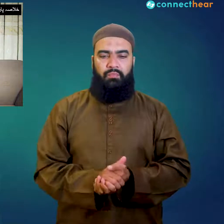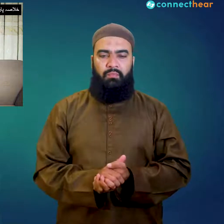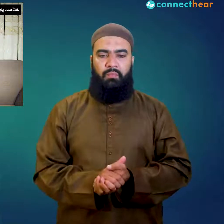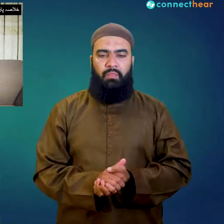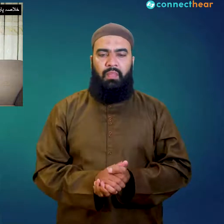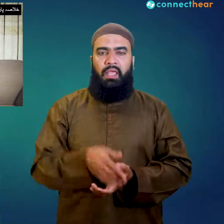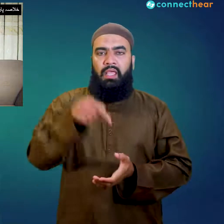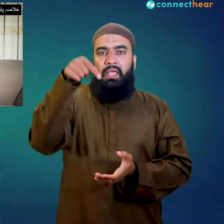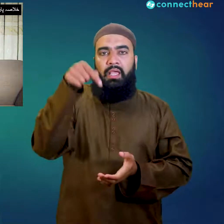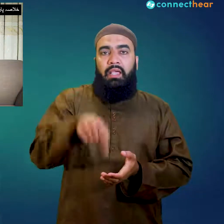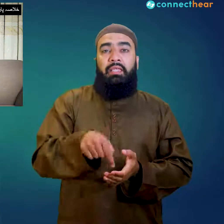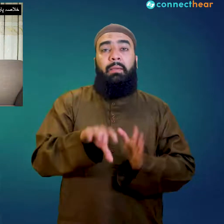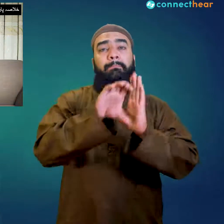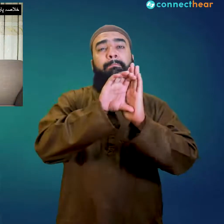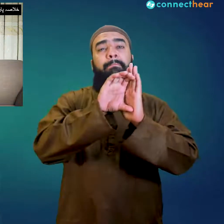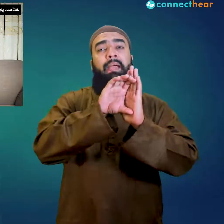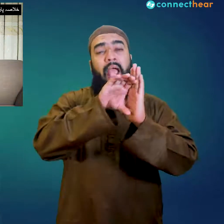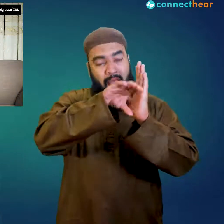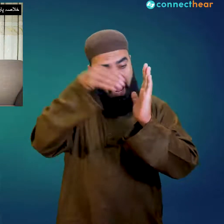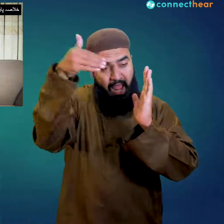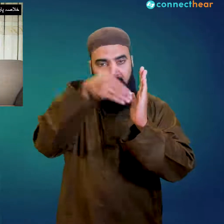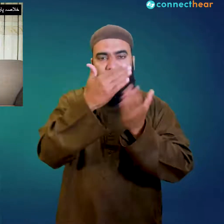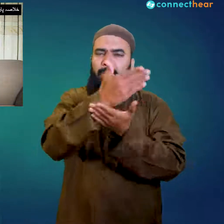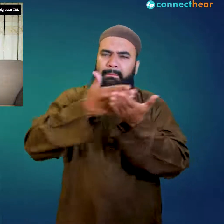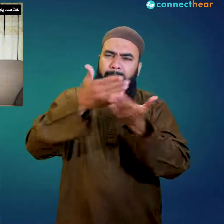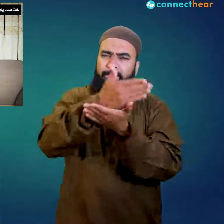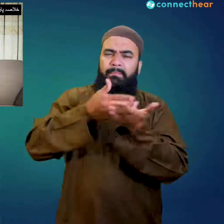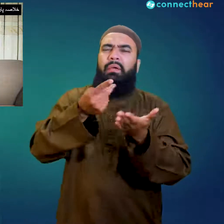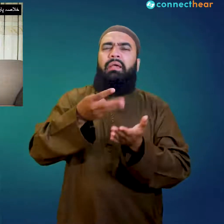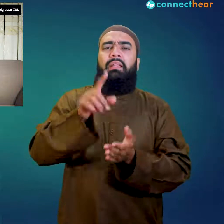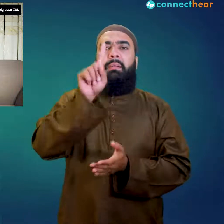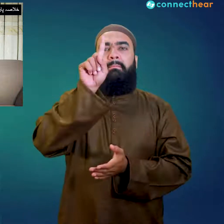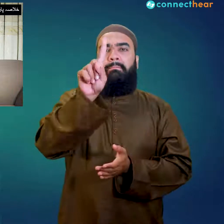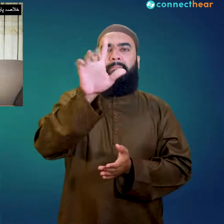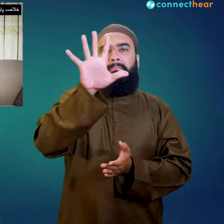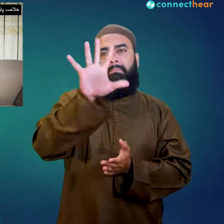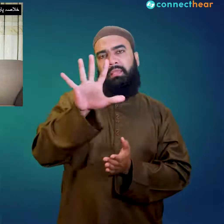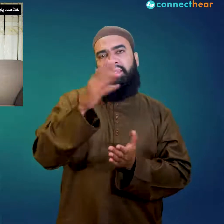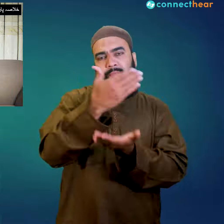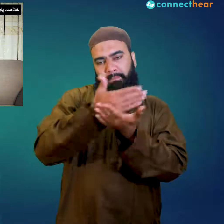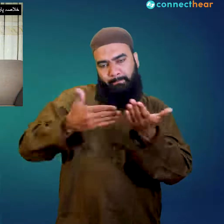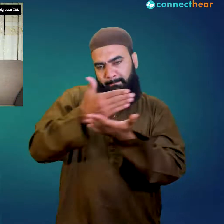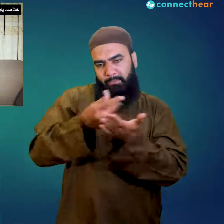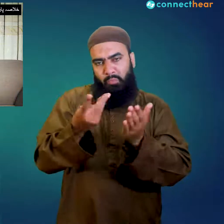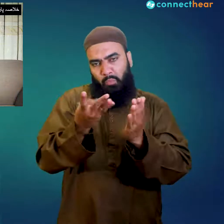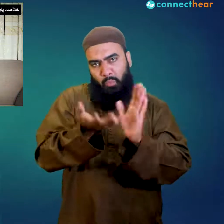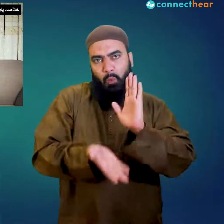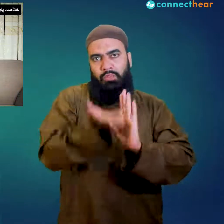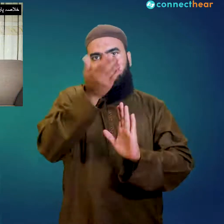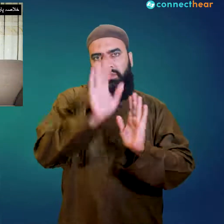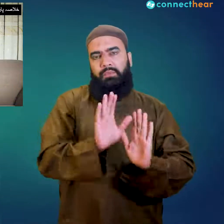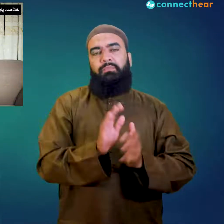کل 15 رکوع ہیں اور 15واں رکوع 5ویں پارے میں بھی جاری ہے۔